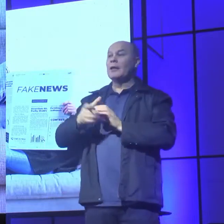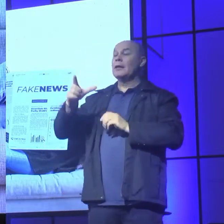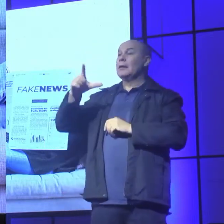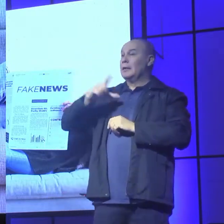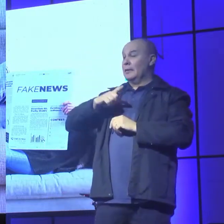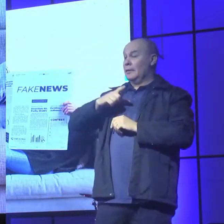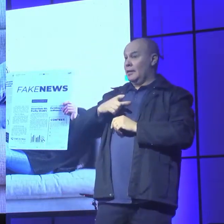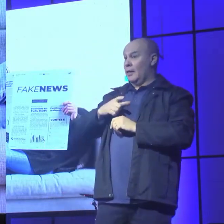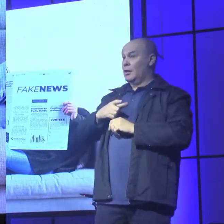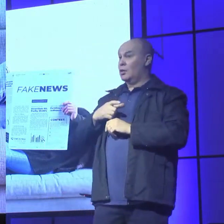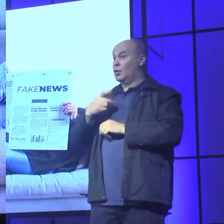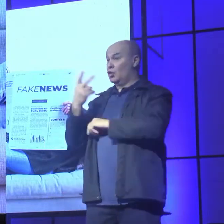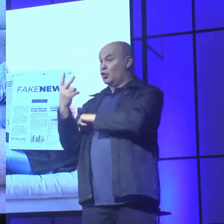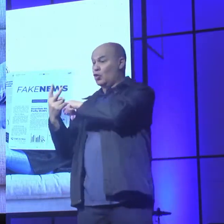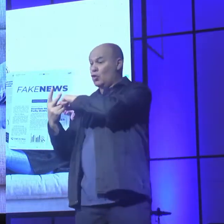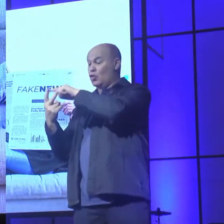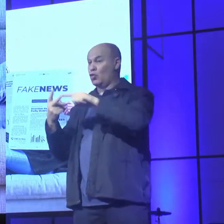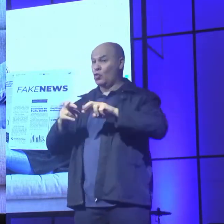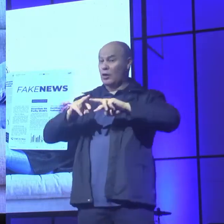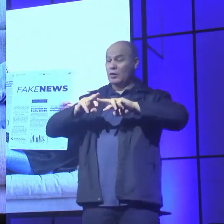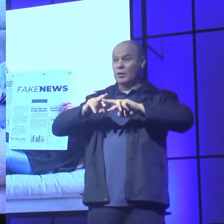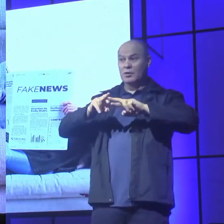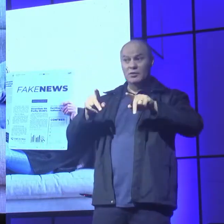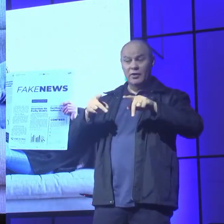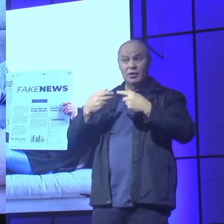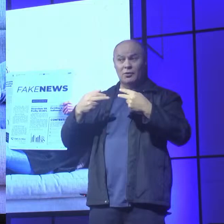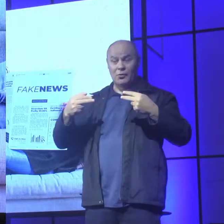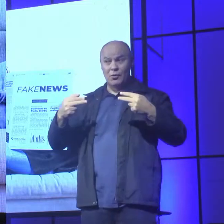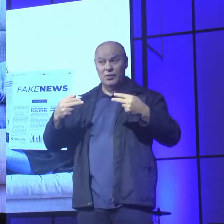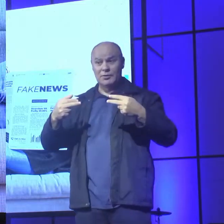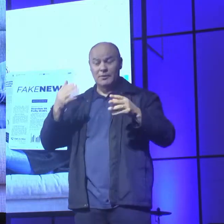tremenda, entre saber uma verdade